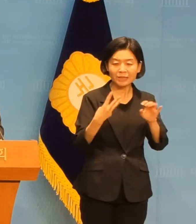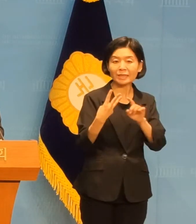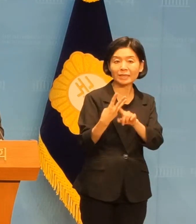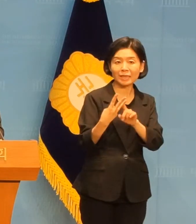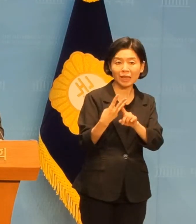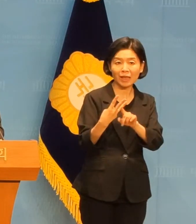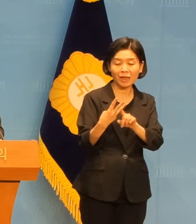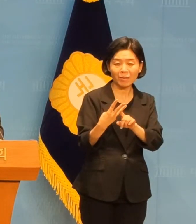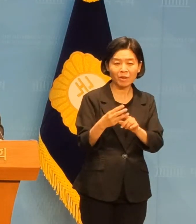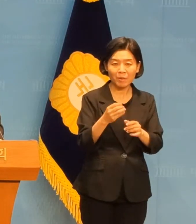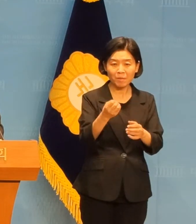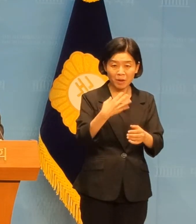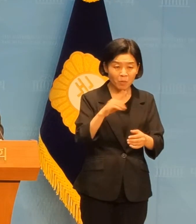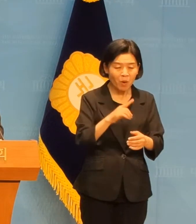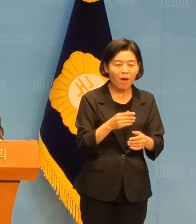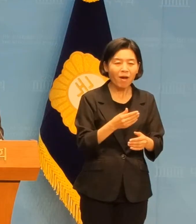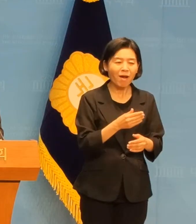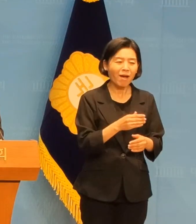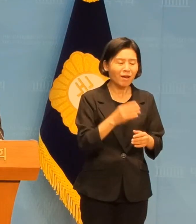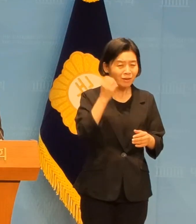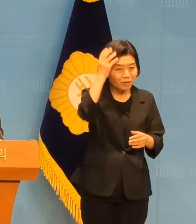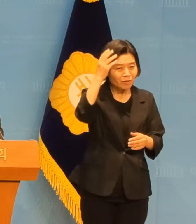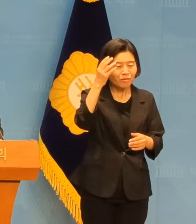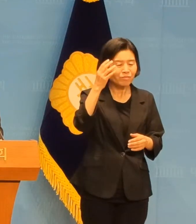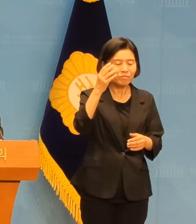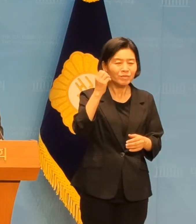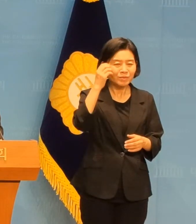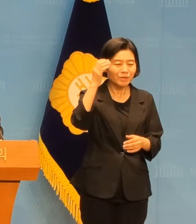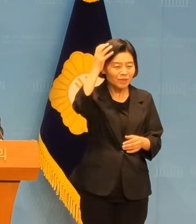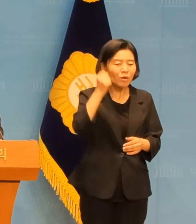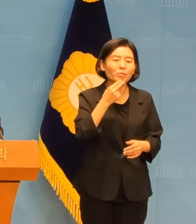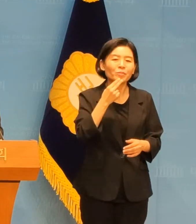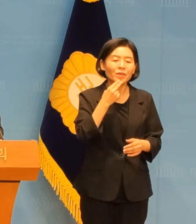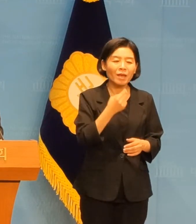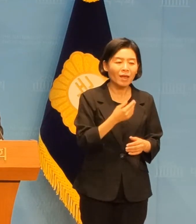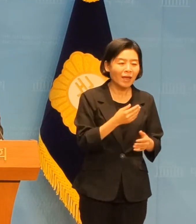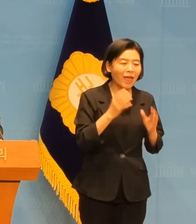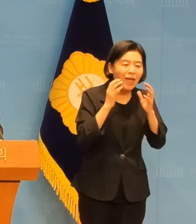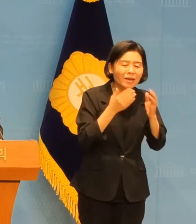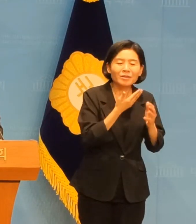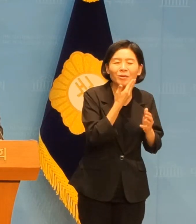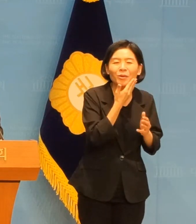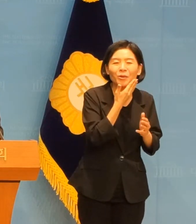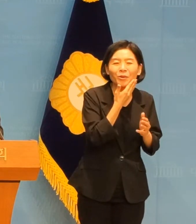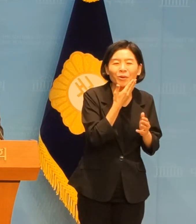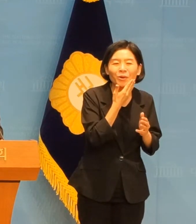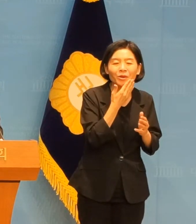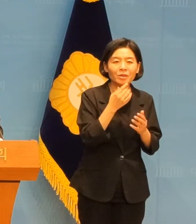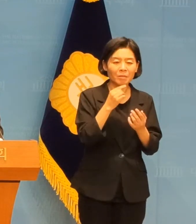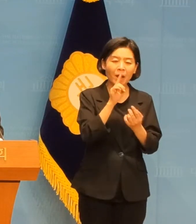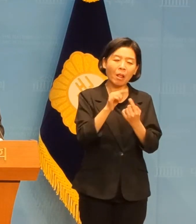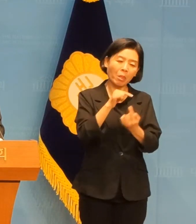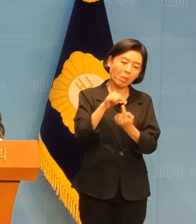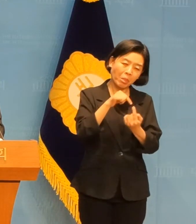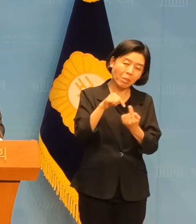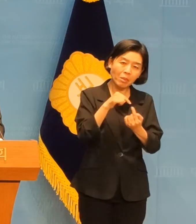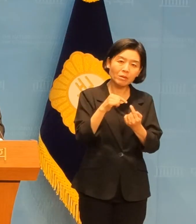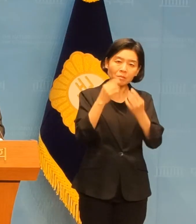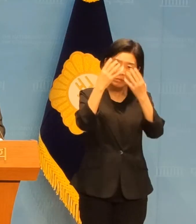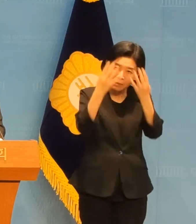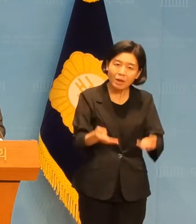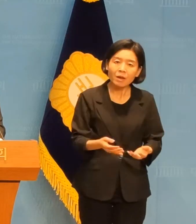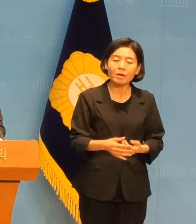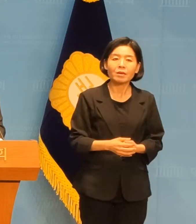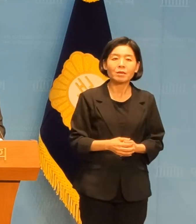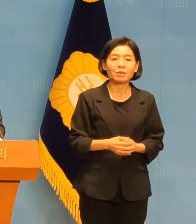기억 안 난다, 귀여워서 그랬다는 황당한 변명으로 풀려나고 있는 겁니다.